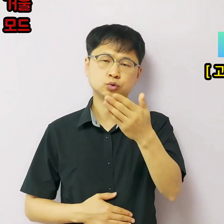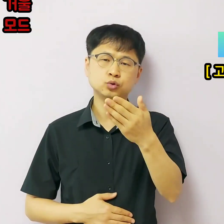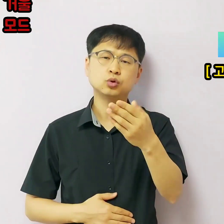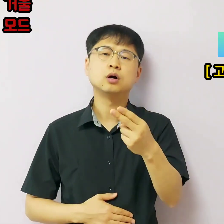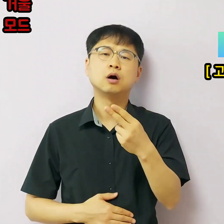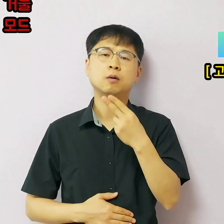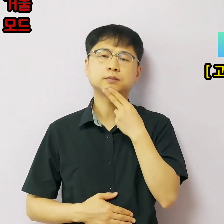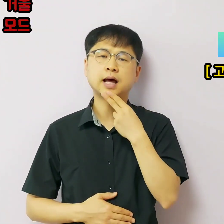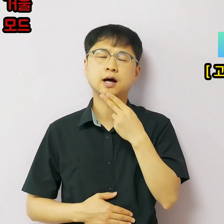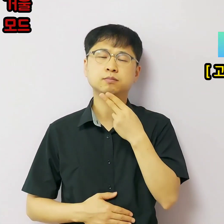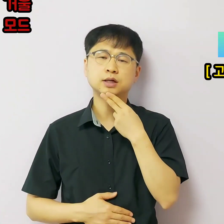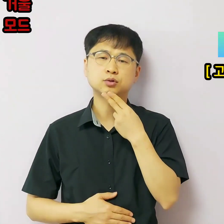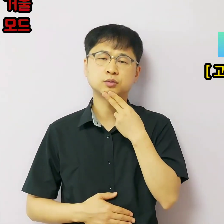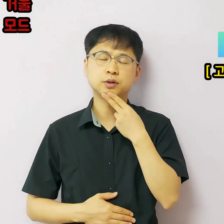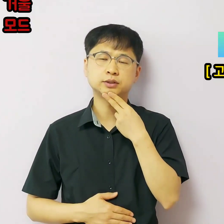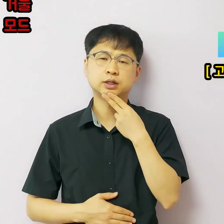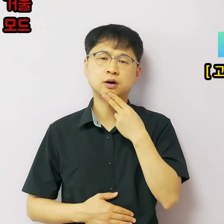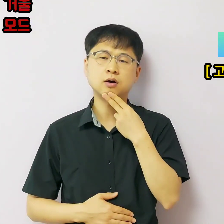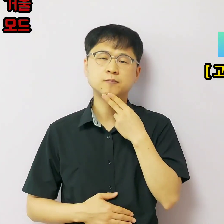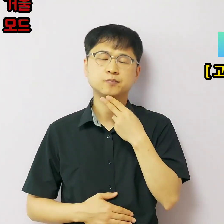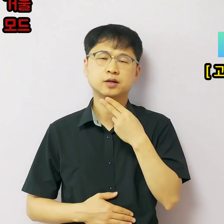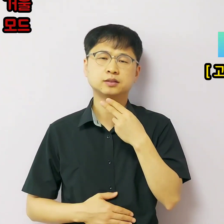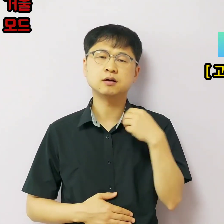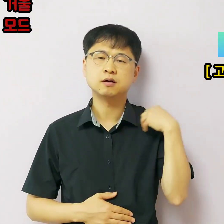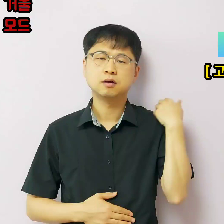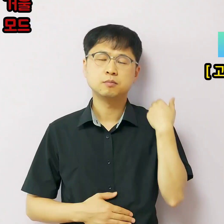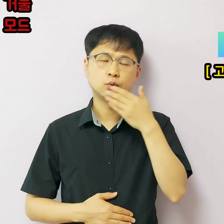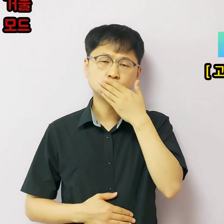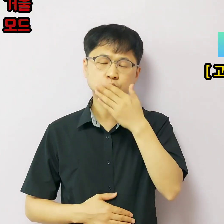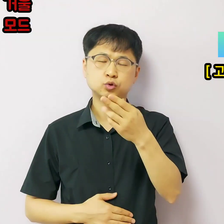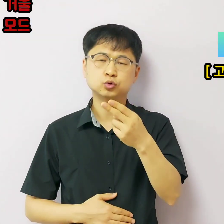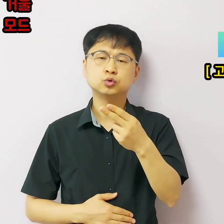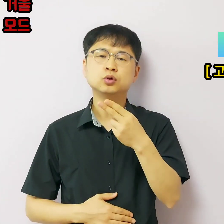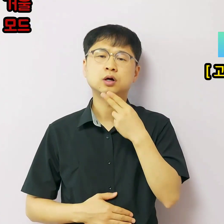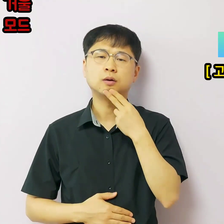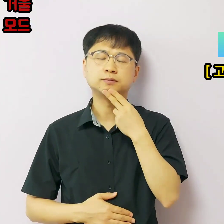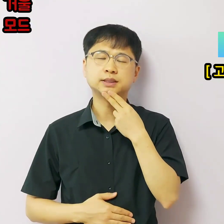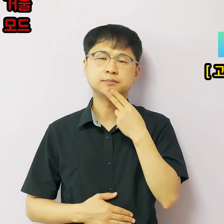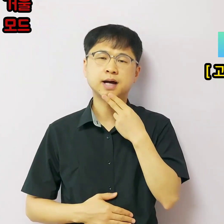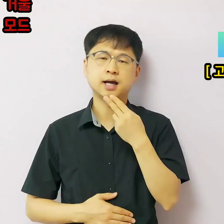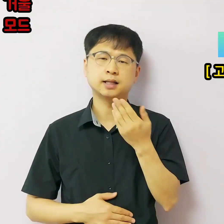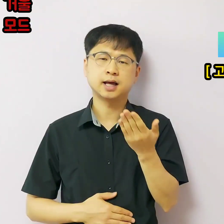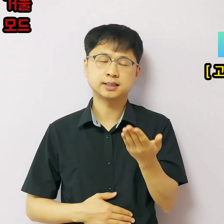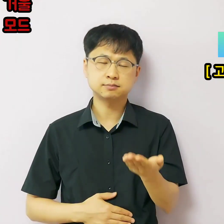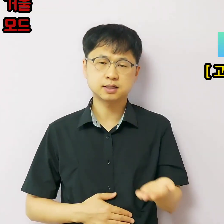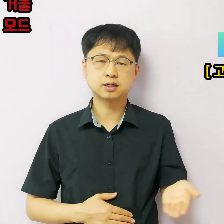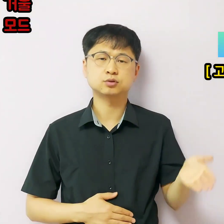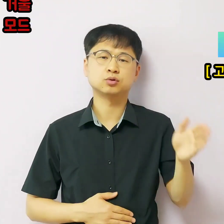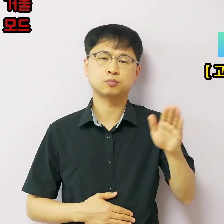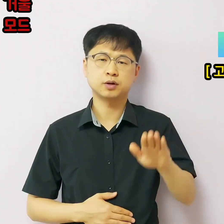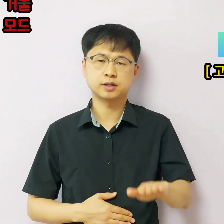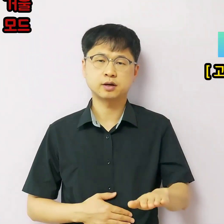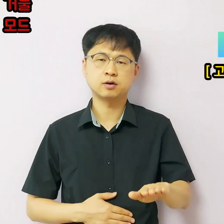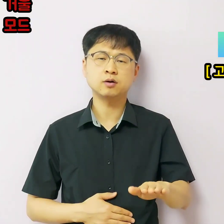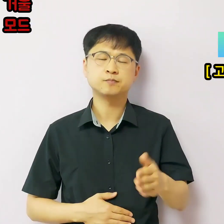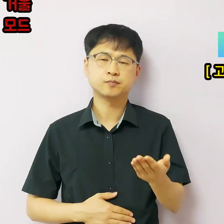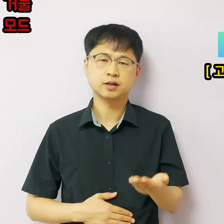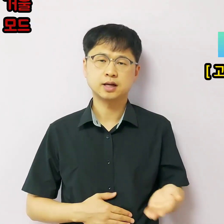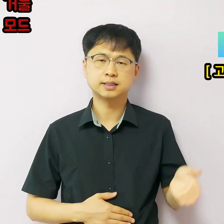수 없다, 없다 수어는 배웠죠. 그래서 모를 수 없지만, 하지만이라는 수어도 배웠네요.